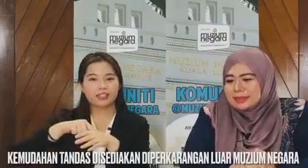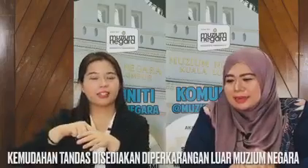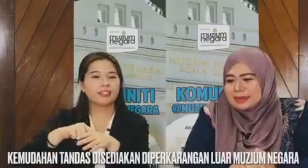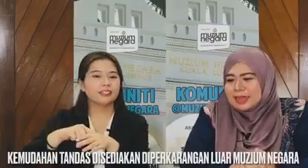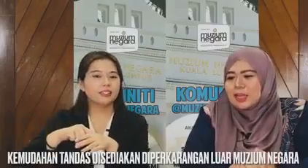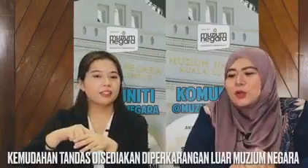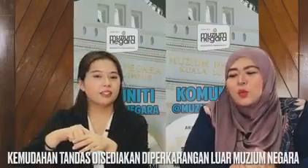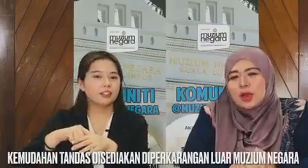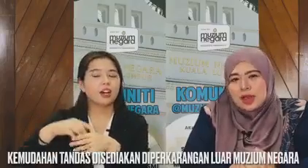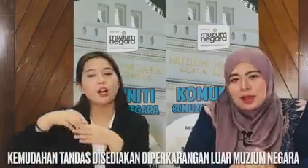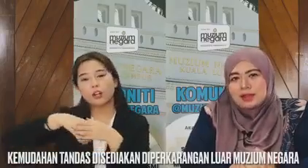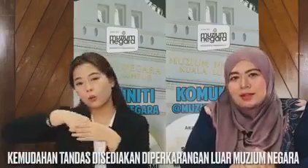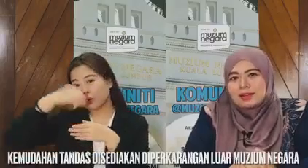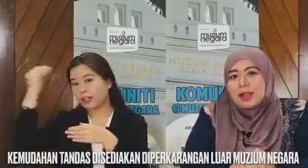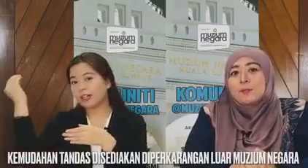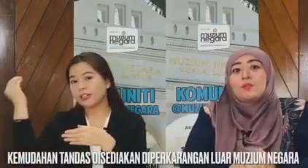Di pekarangan. Luar.